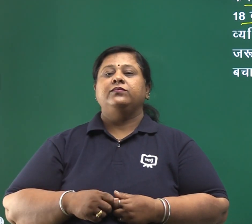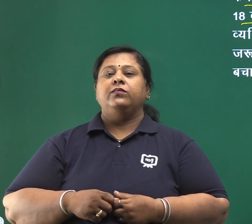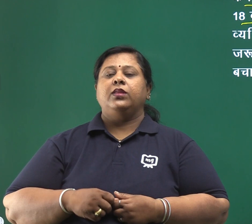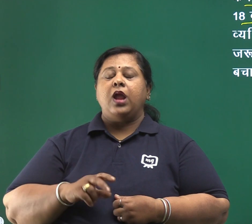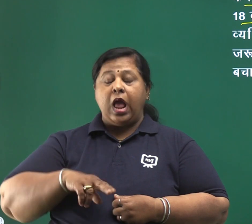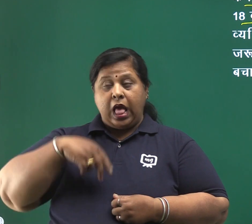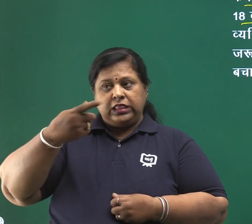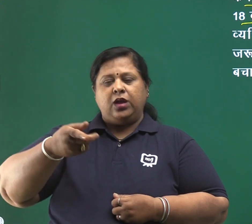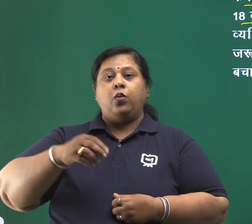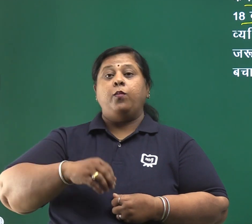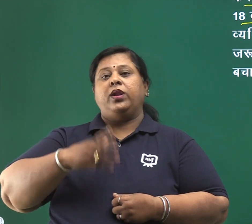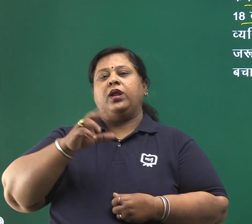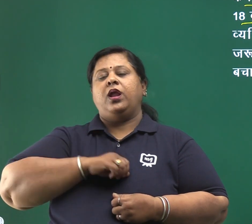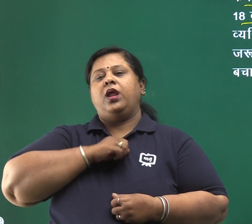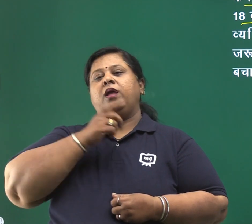अधिक उम्र के